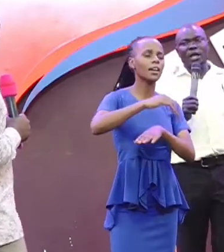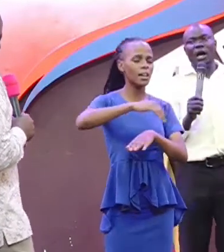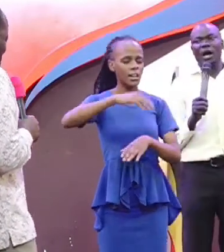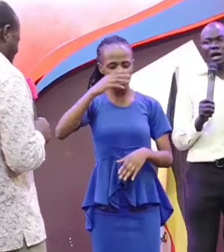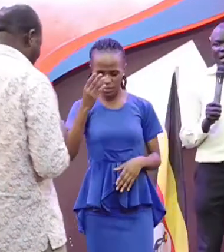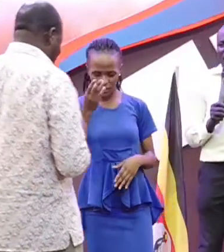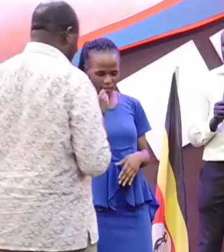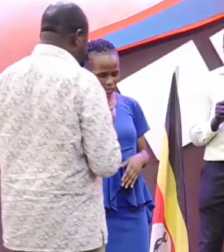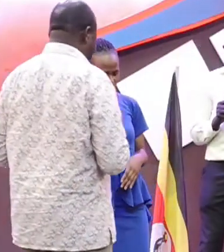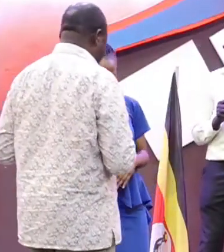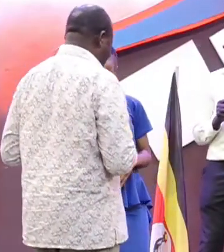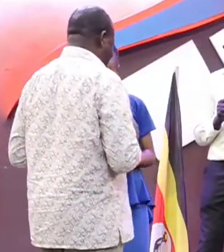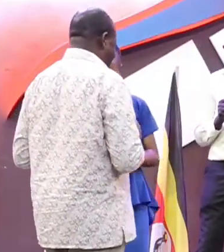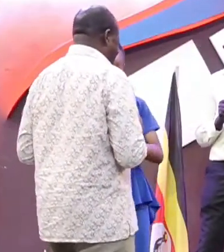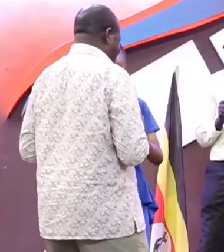okusinga